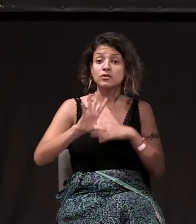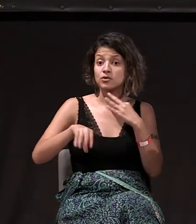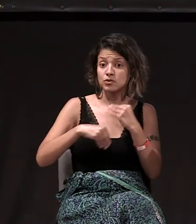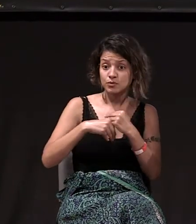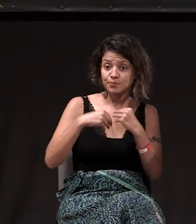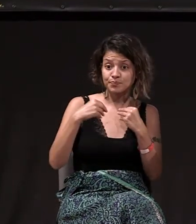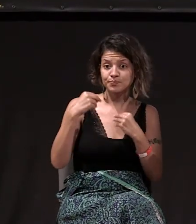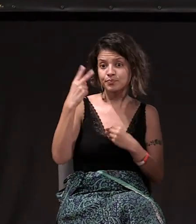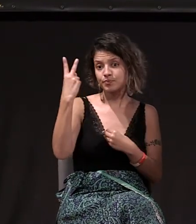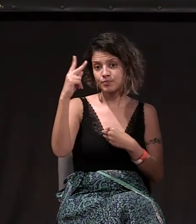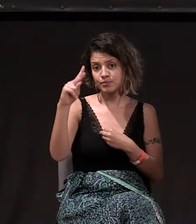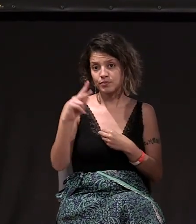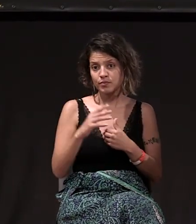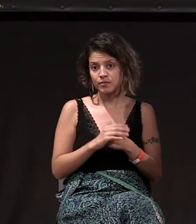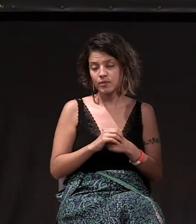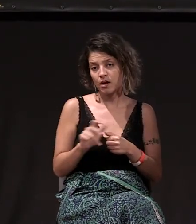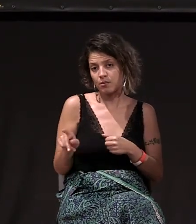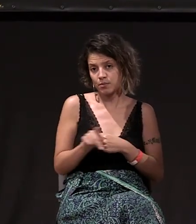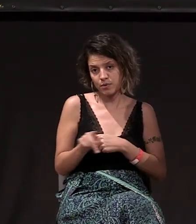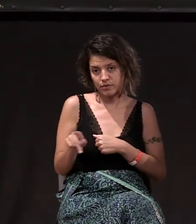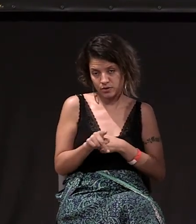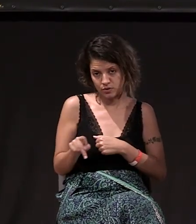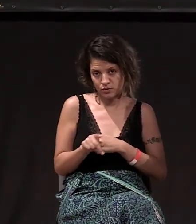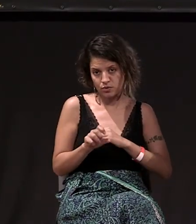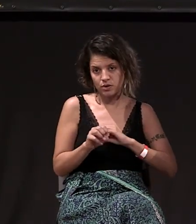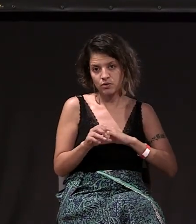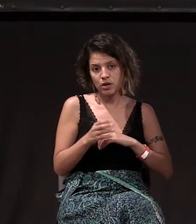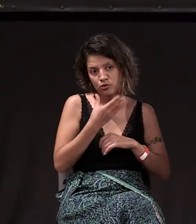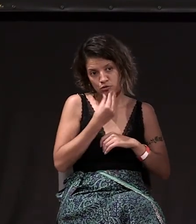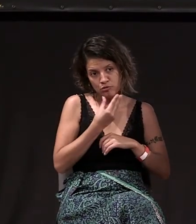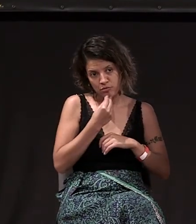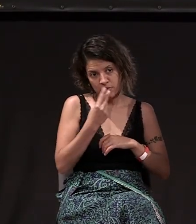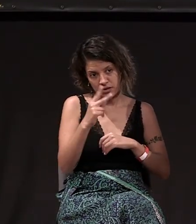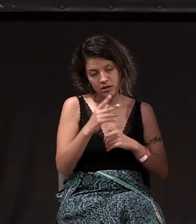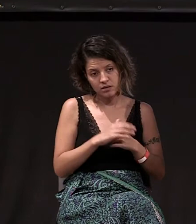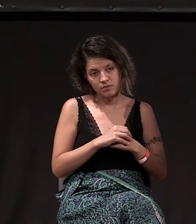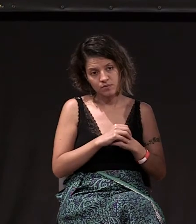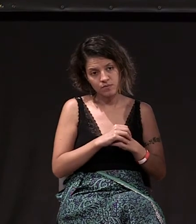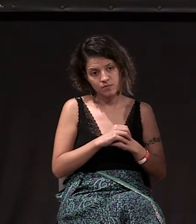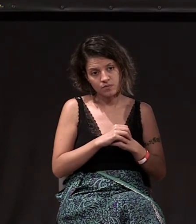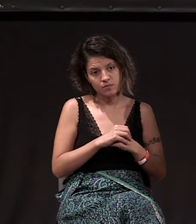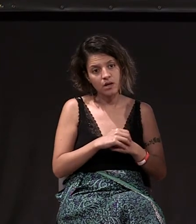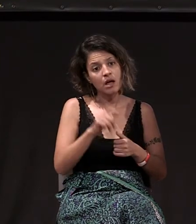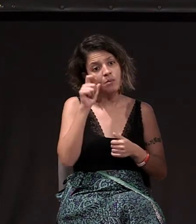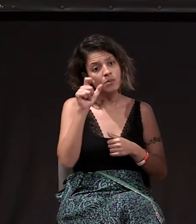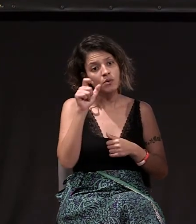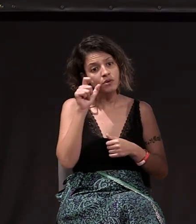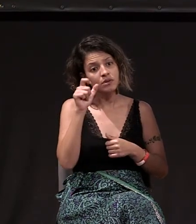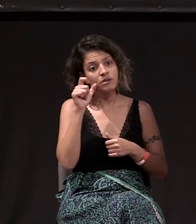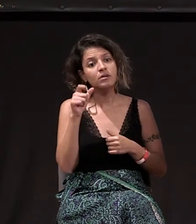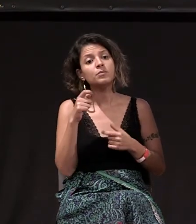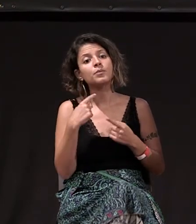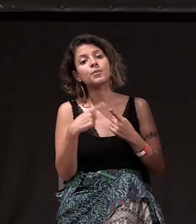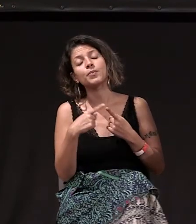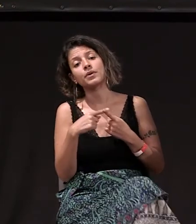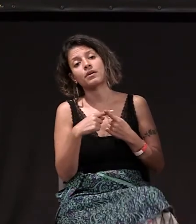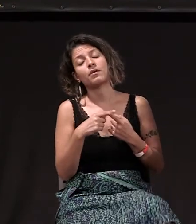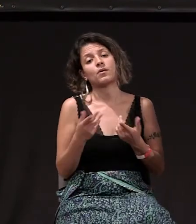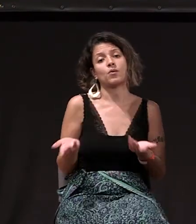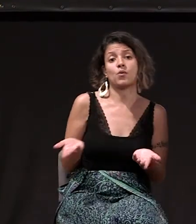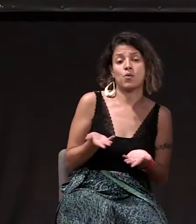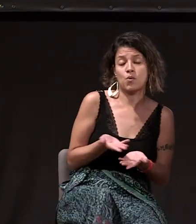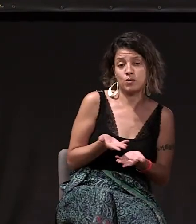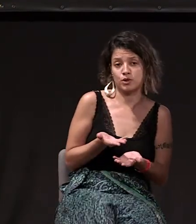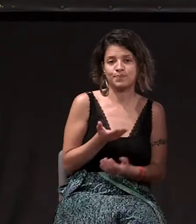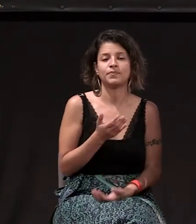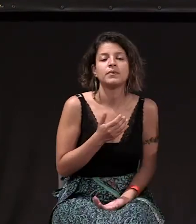em relação à posição do professor educador homem, né? É muito interessante, porque hoje o profissional que